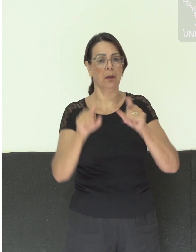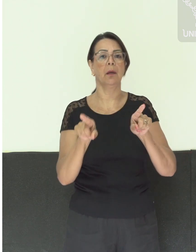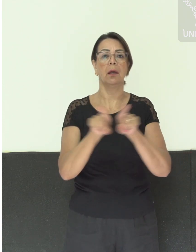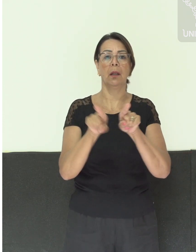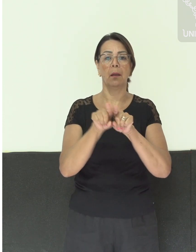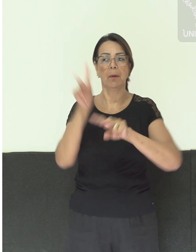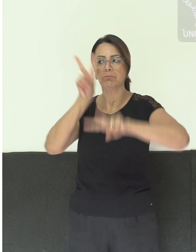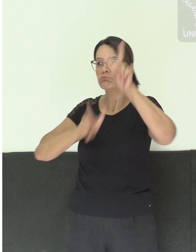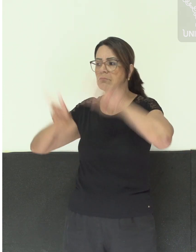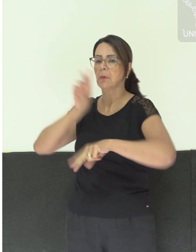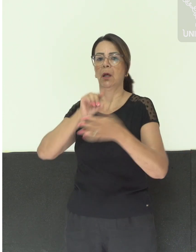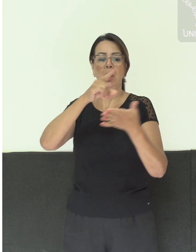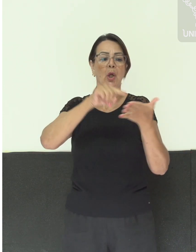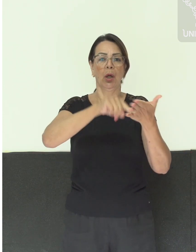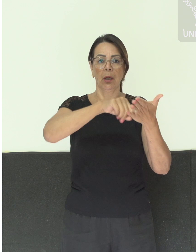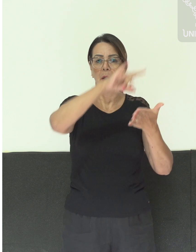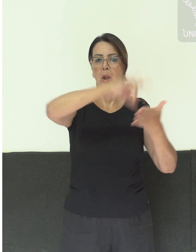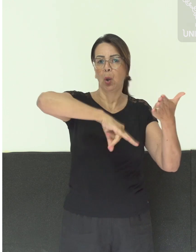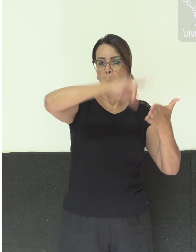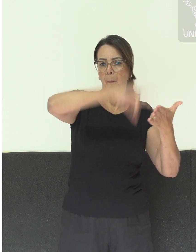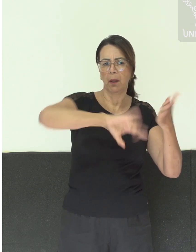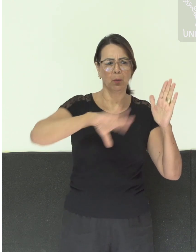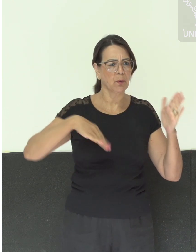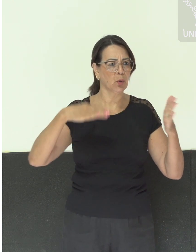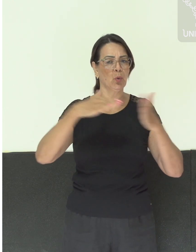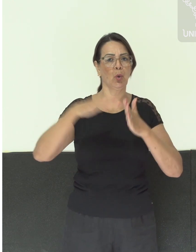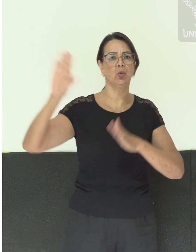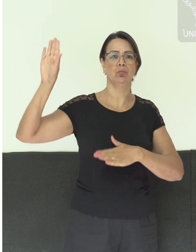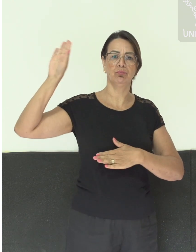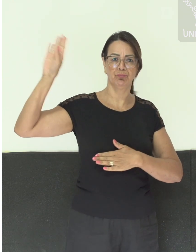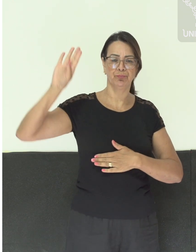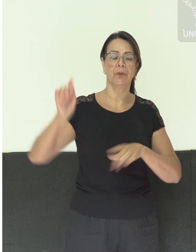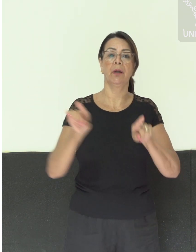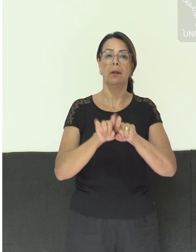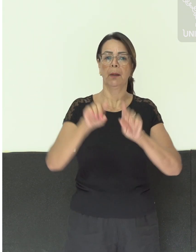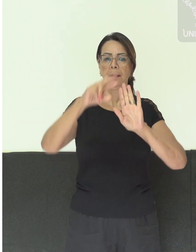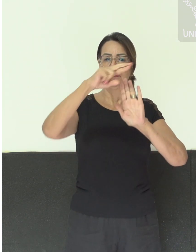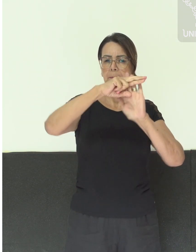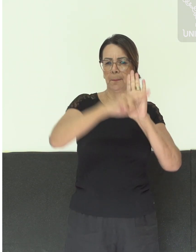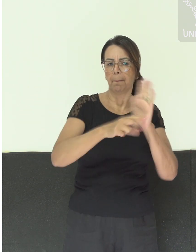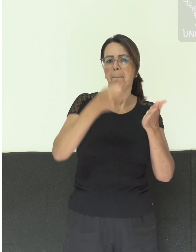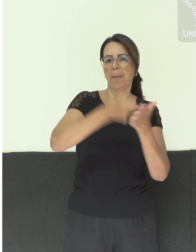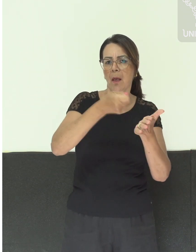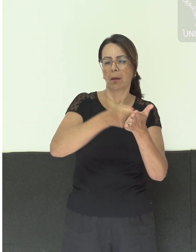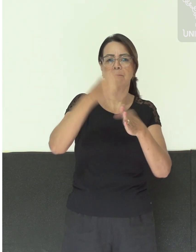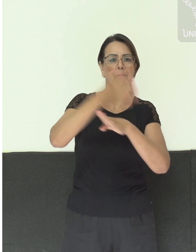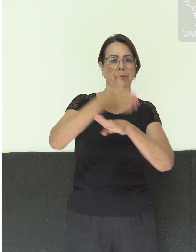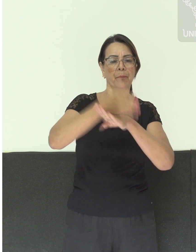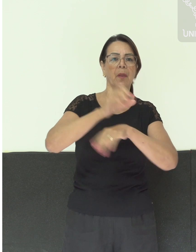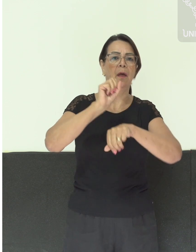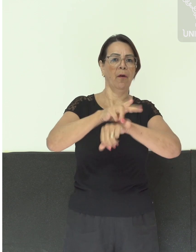em análise de documentação para todos os candidatos e dos requisitos obrigatórios para ingresso nas